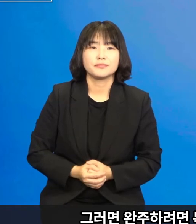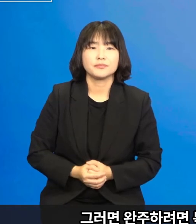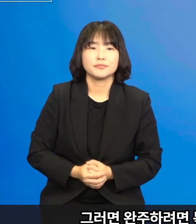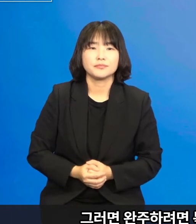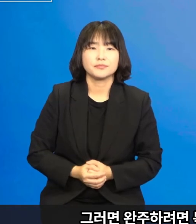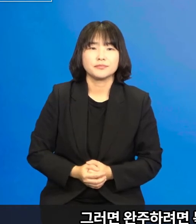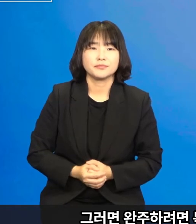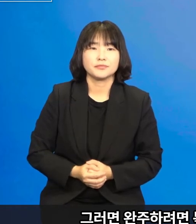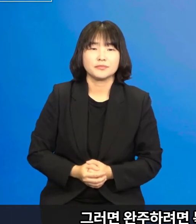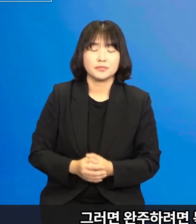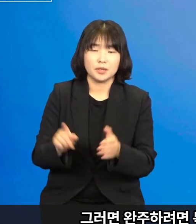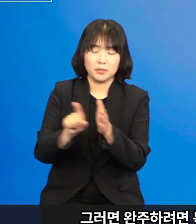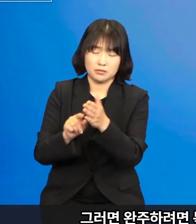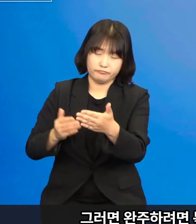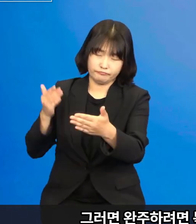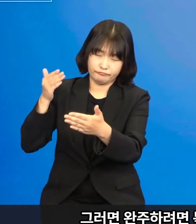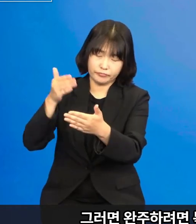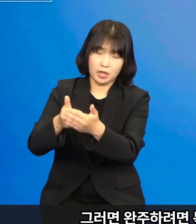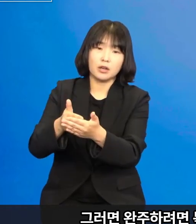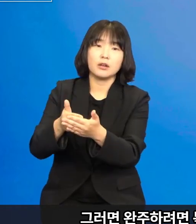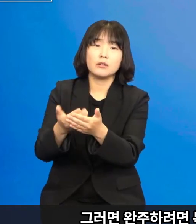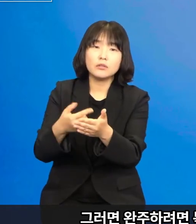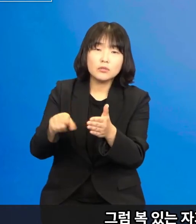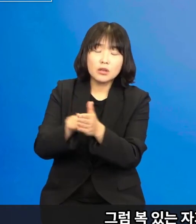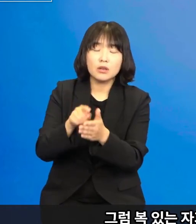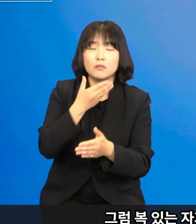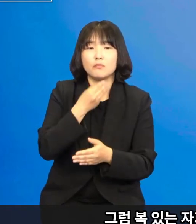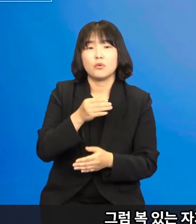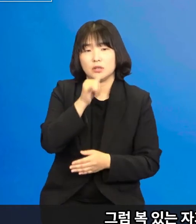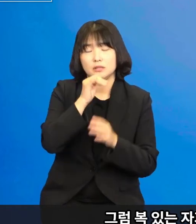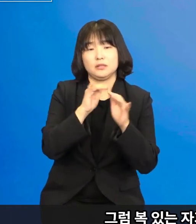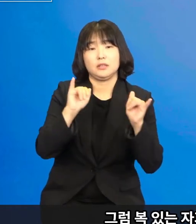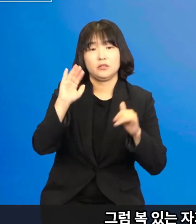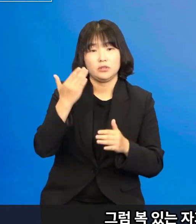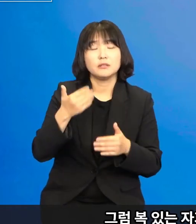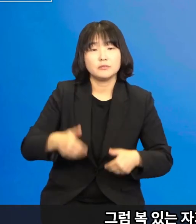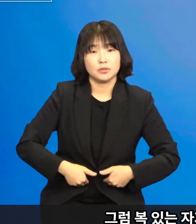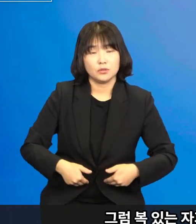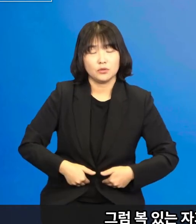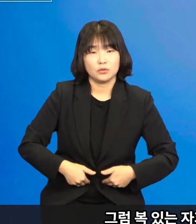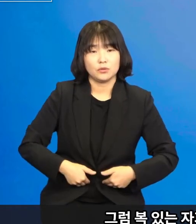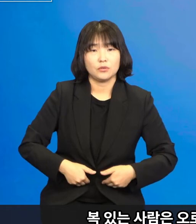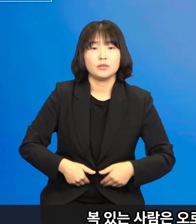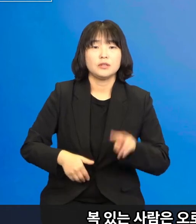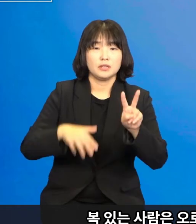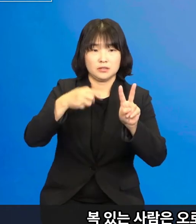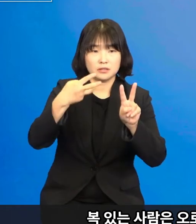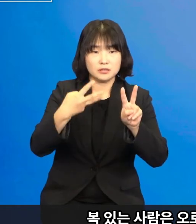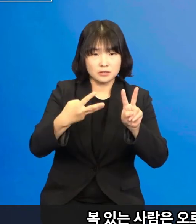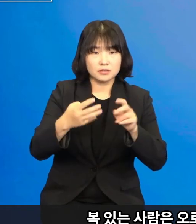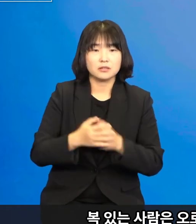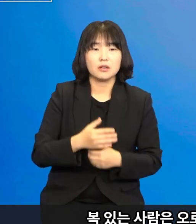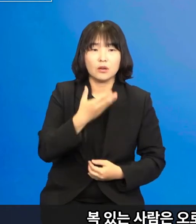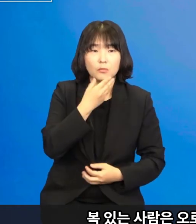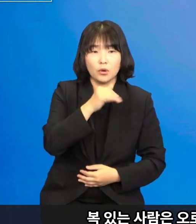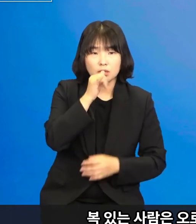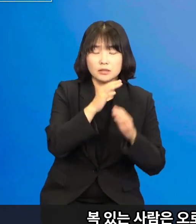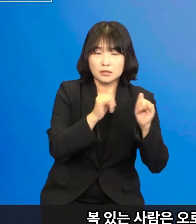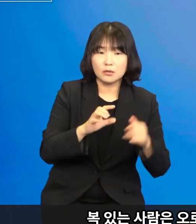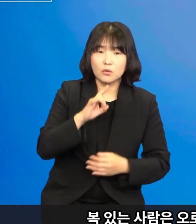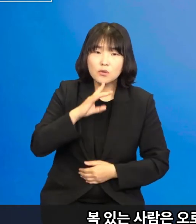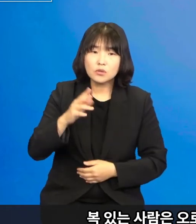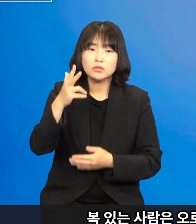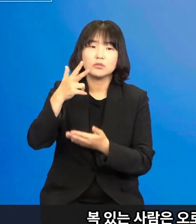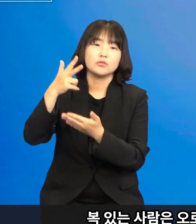그러면 완주하려면 이런 복 있는 자가 되어야 되거든요. 그럼 복 있는 자가 누구냐? 2절 보십시오. 복 있는 사람은 오로지